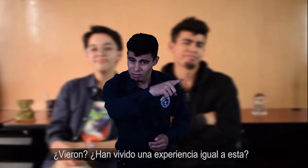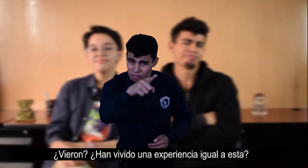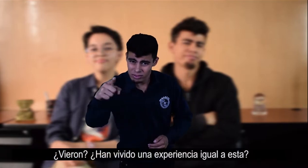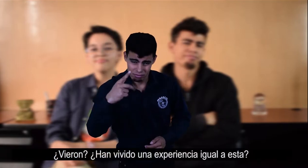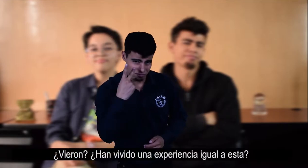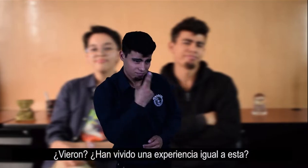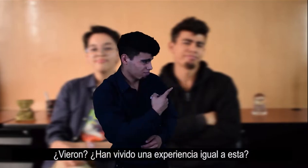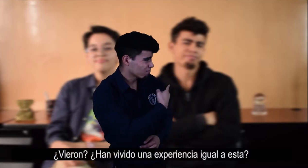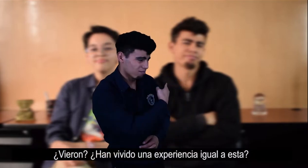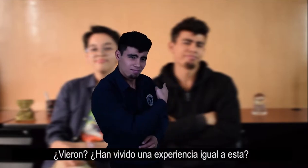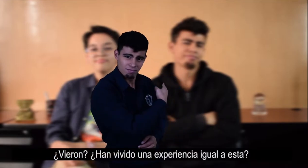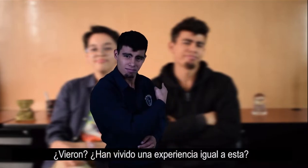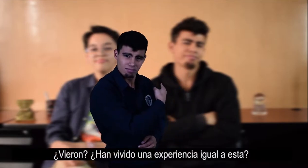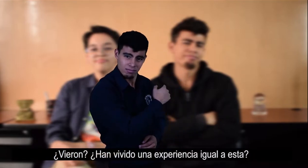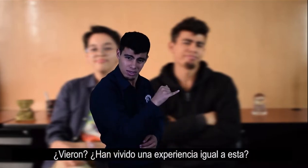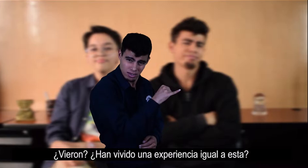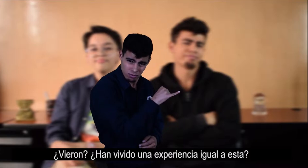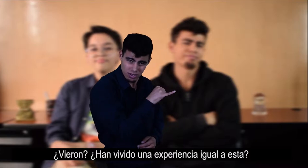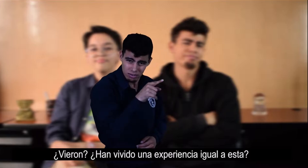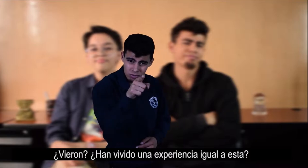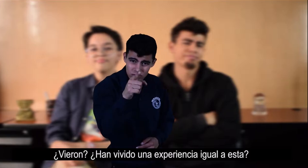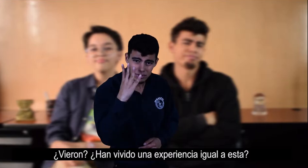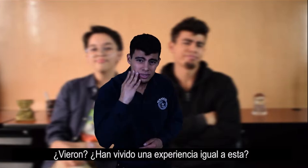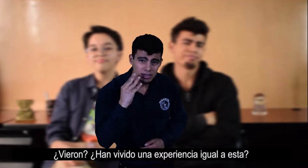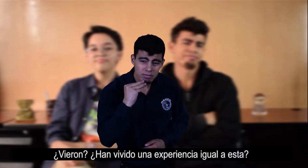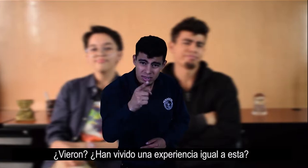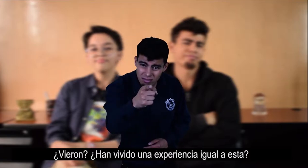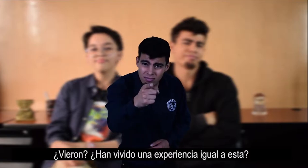¿Vieron? ¿Han vivido una experiencia igual a esta?